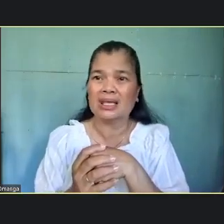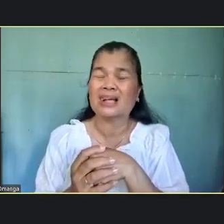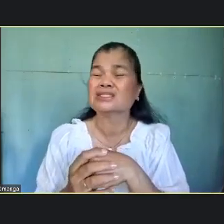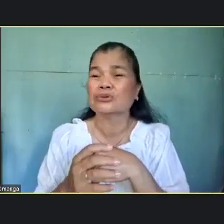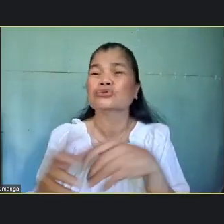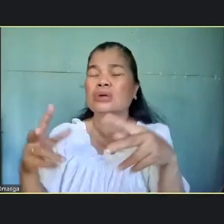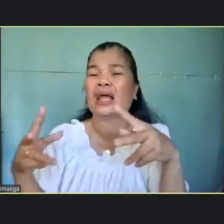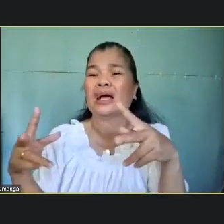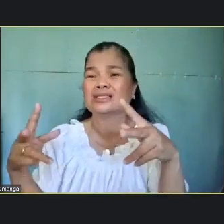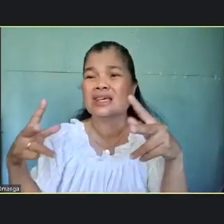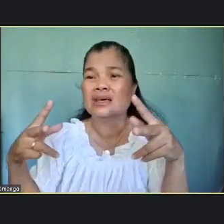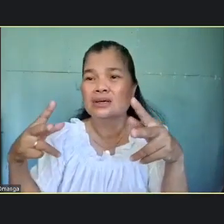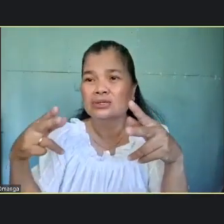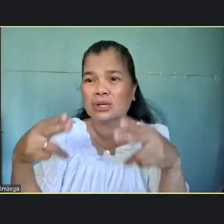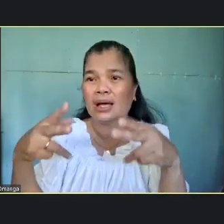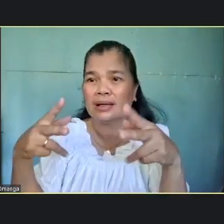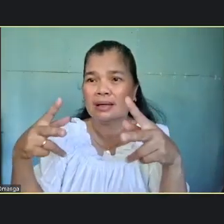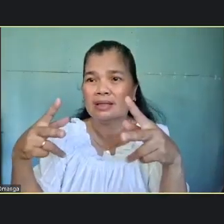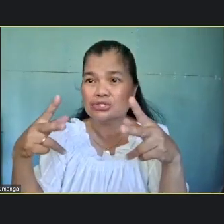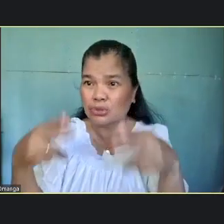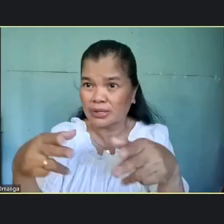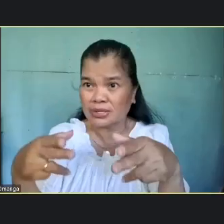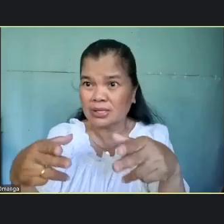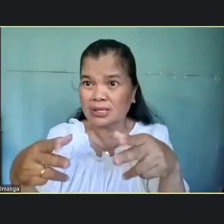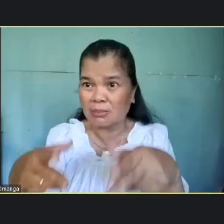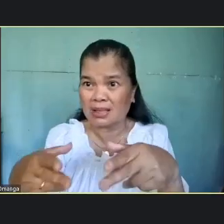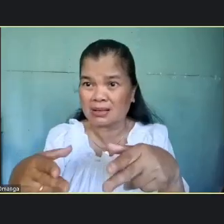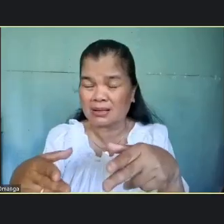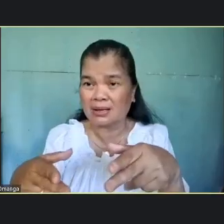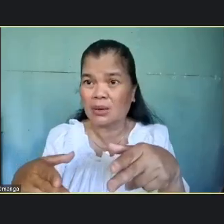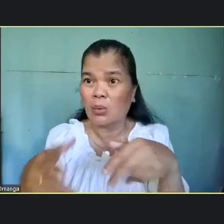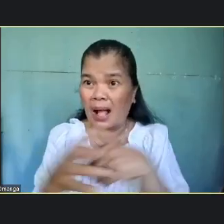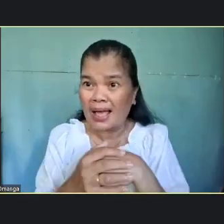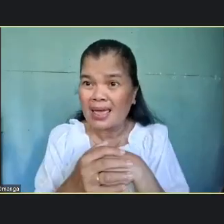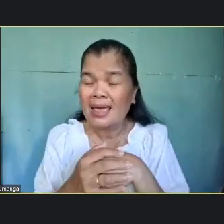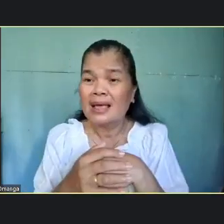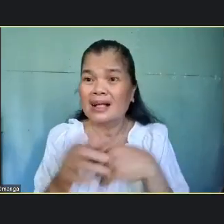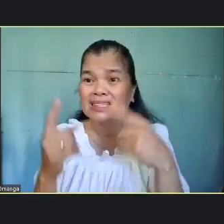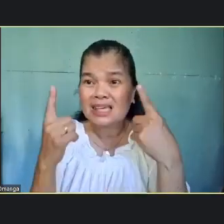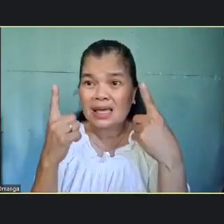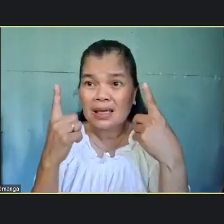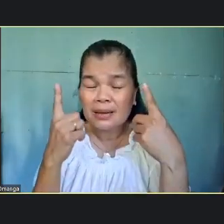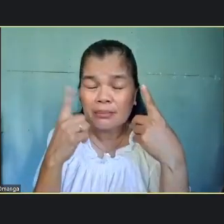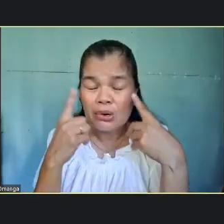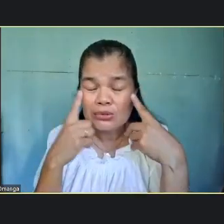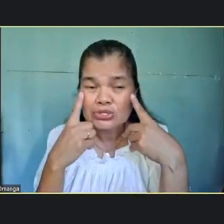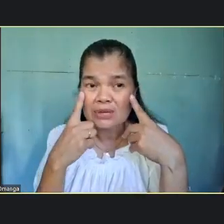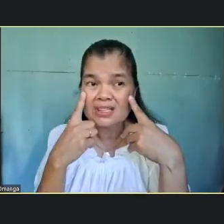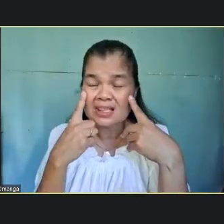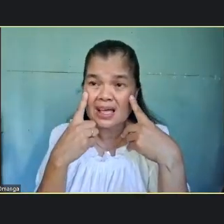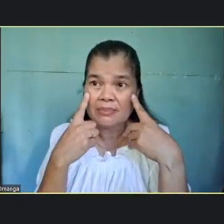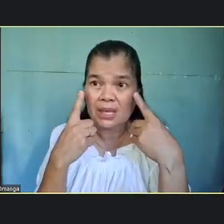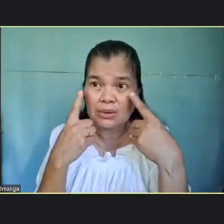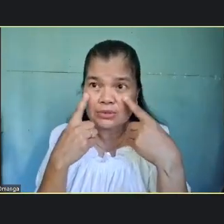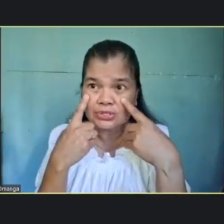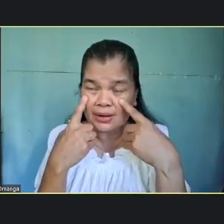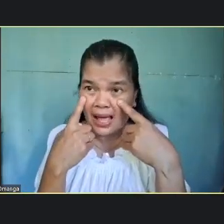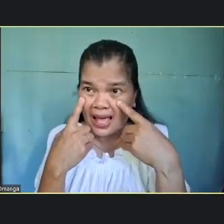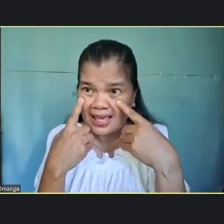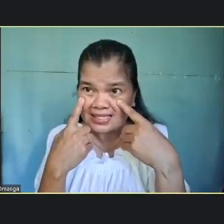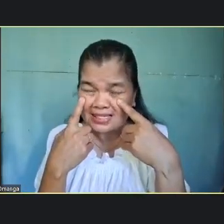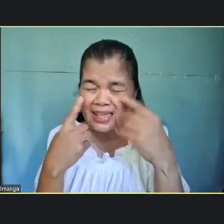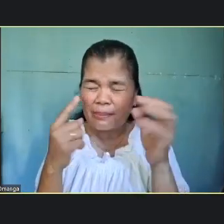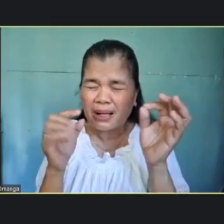mga ganyan. Kasi gusto nila as the shorter, the better. Why? Kasi most of the time, they use